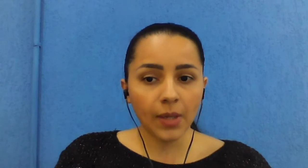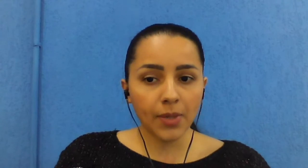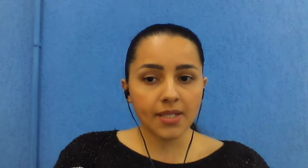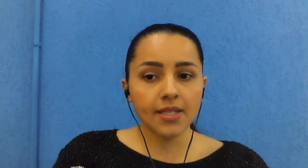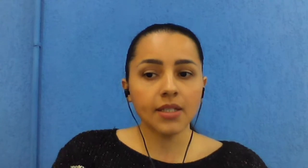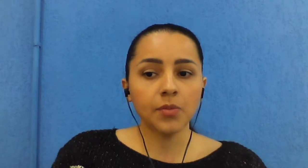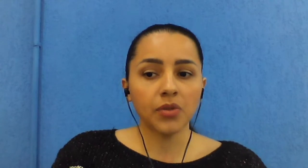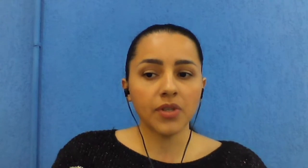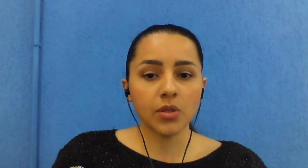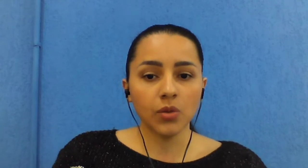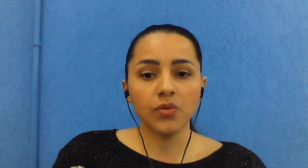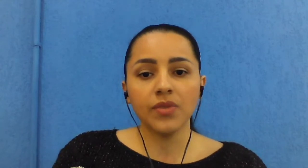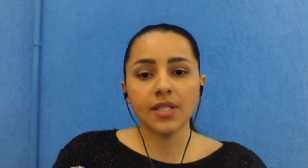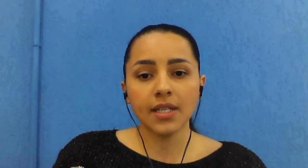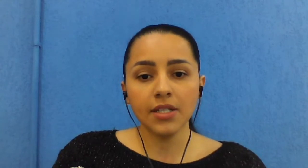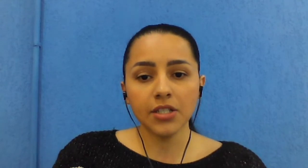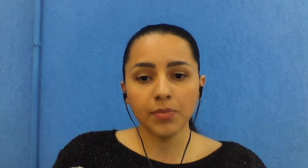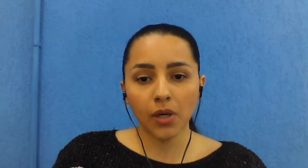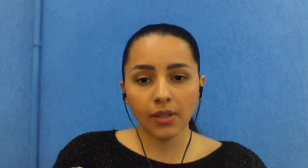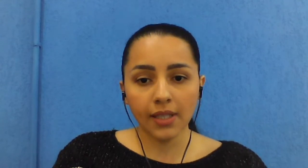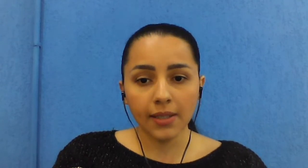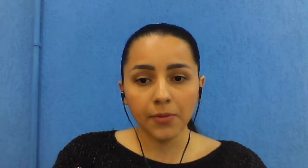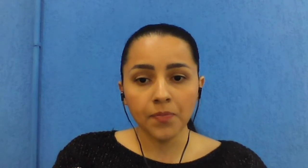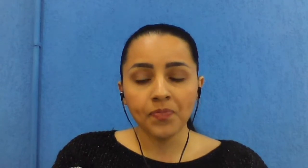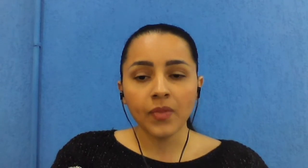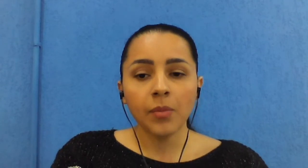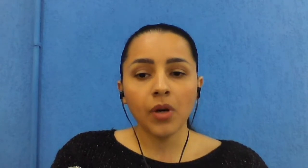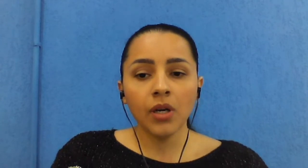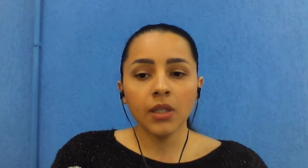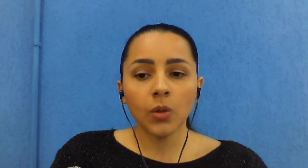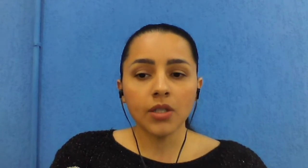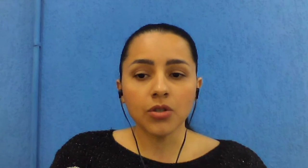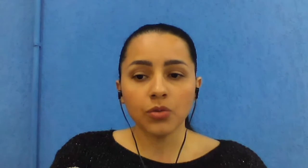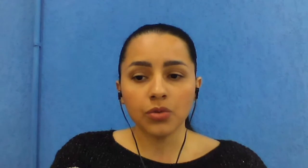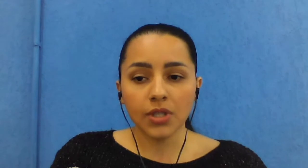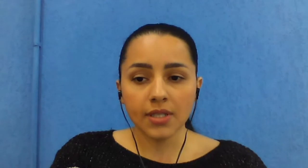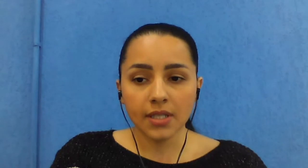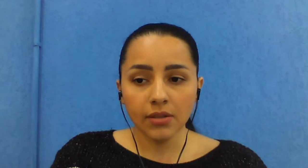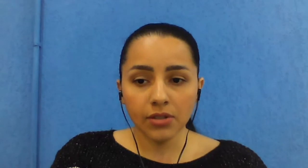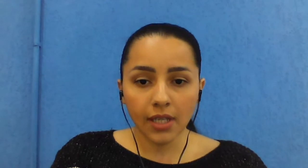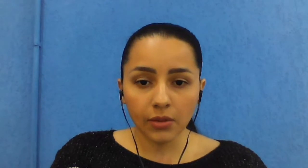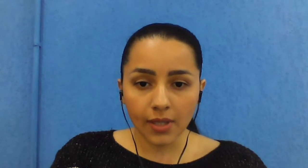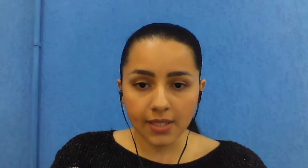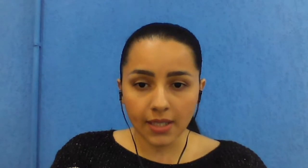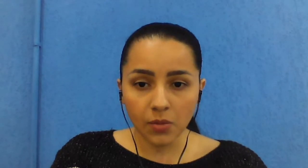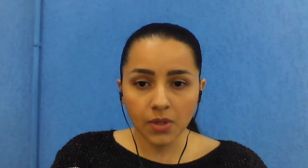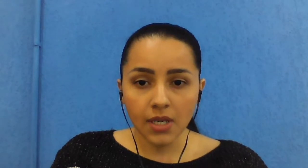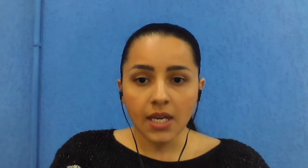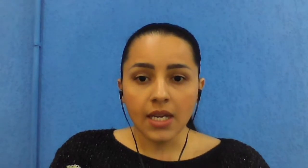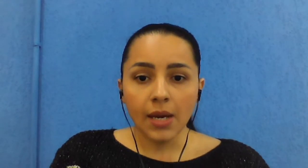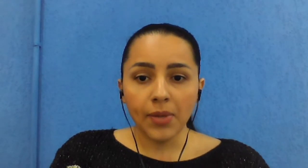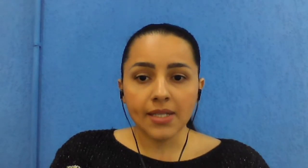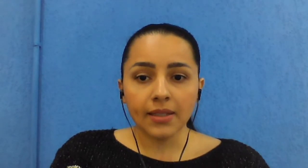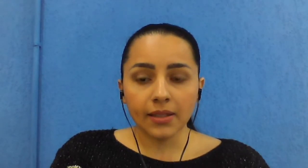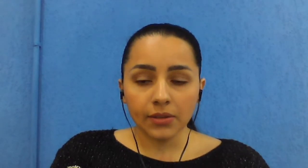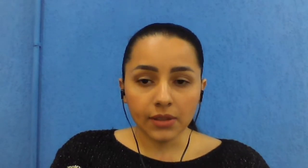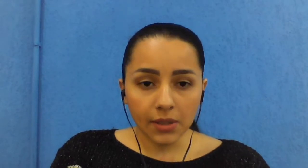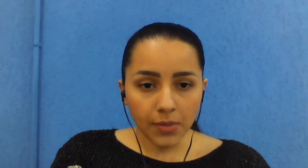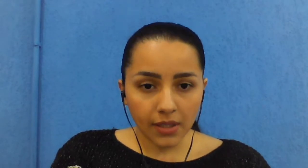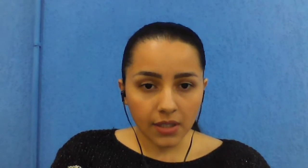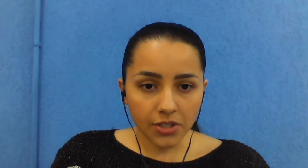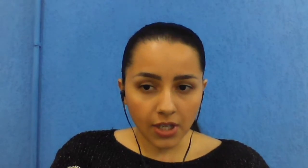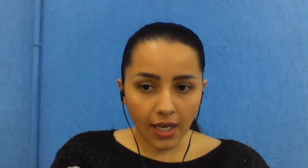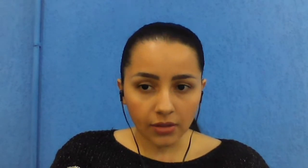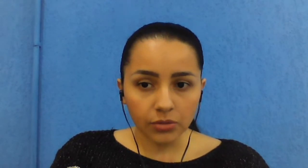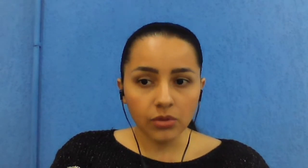Andrade, na presença do professor Vicente de Paula Leão, pró-reitor adjunto de ensino de graduação e